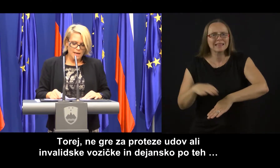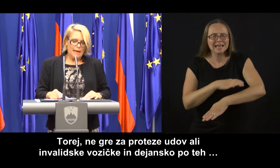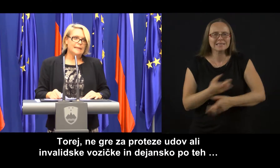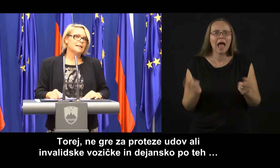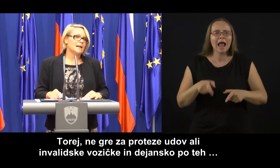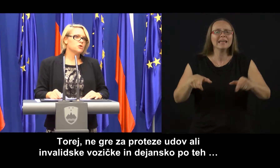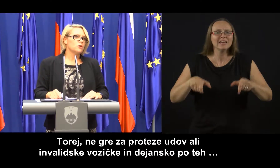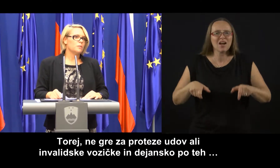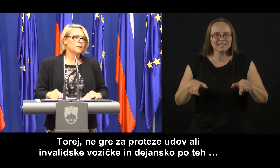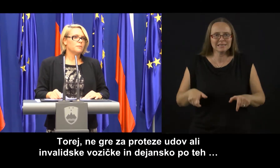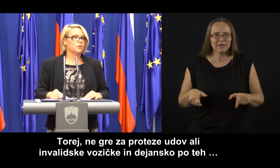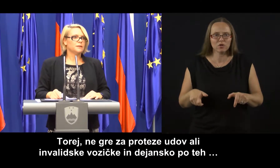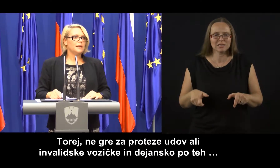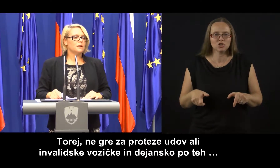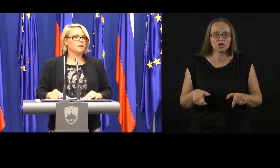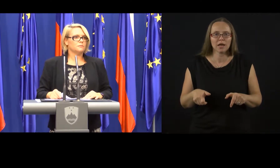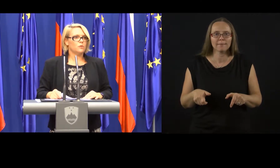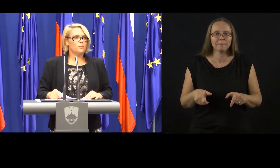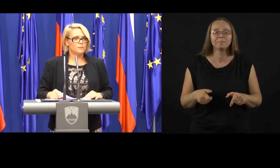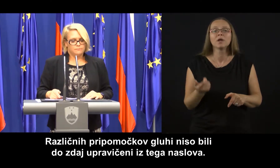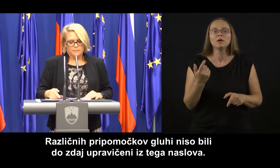vozičke in dejansko po teh